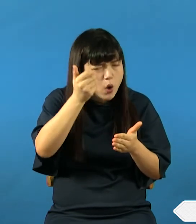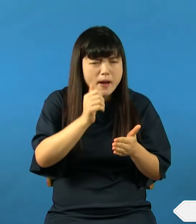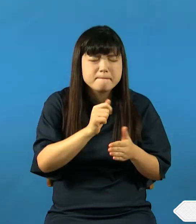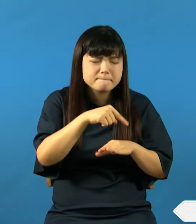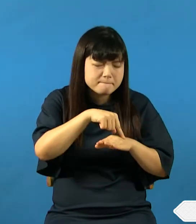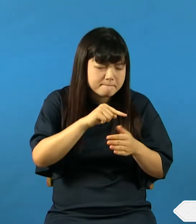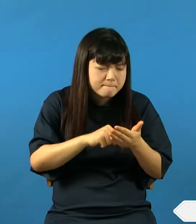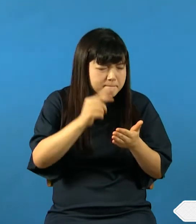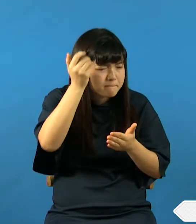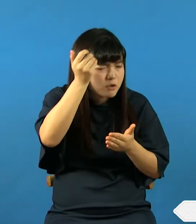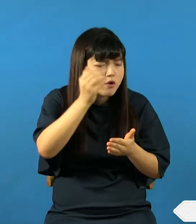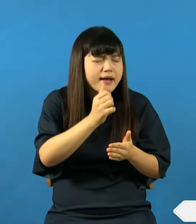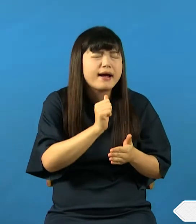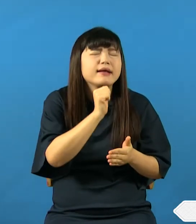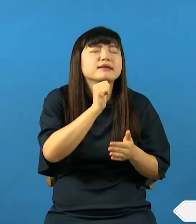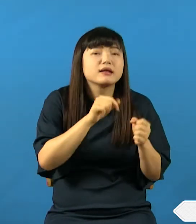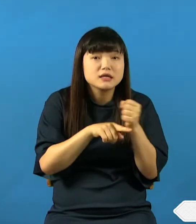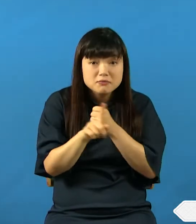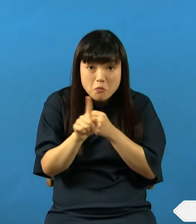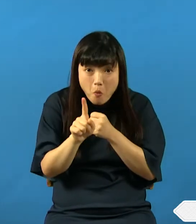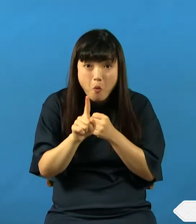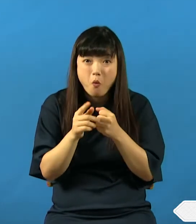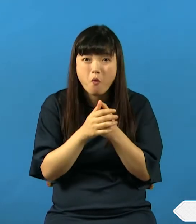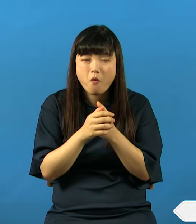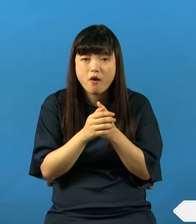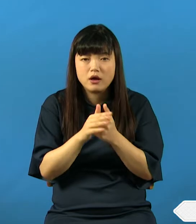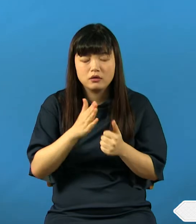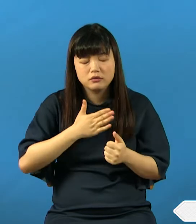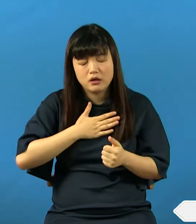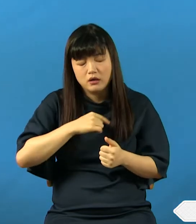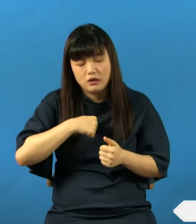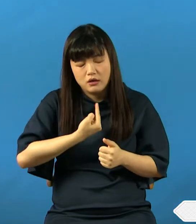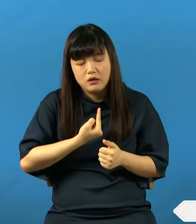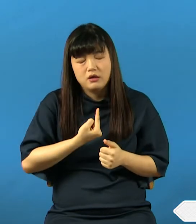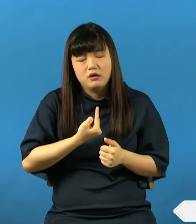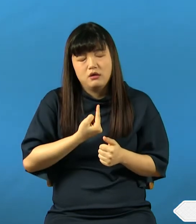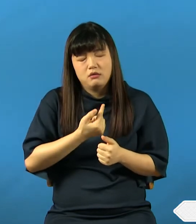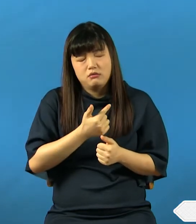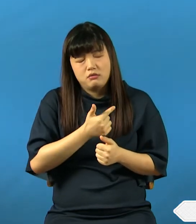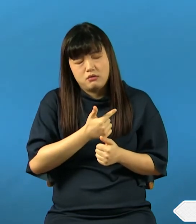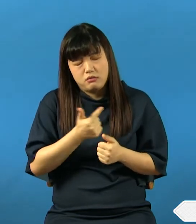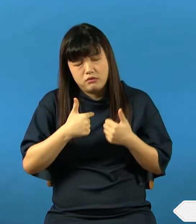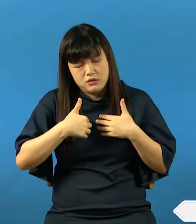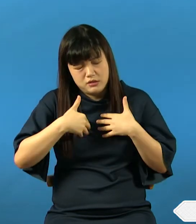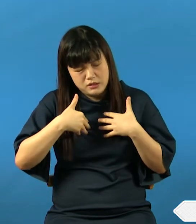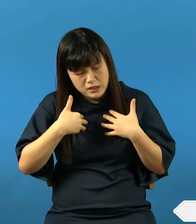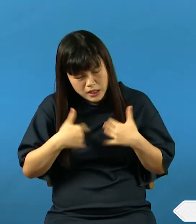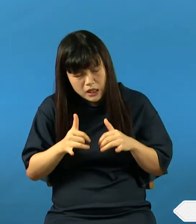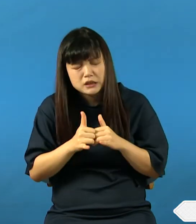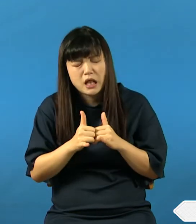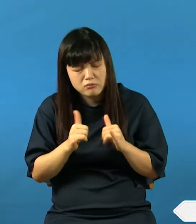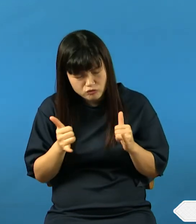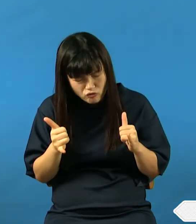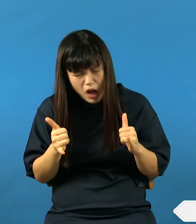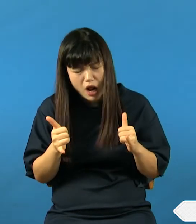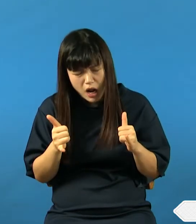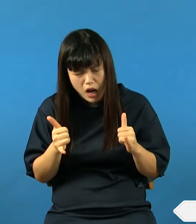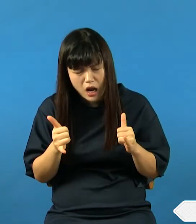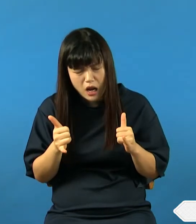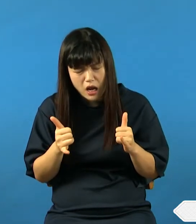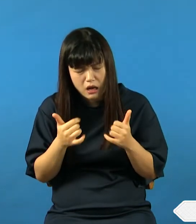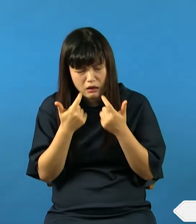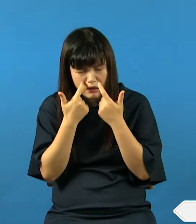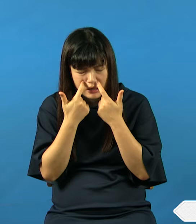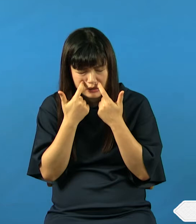가난한 심령, 심령이 가난하다 하는 건 뭘 말하죠? 내 자신이 얼마나 연약한 존재인가